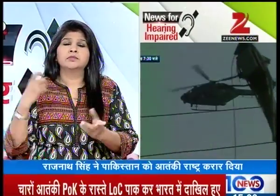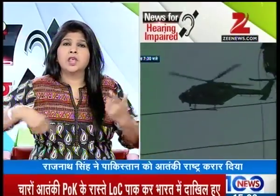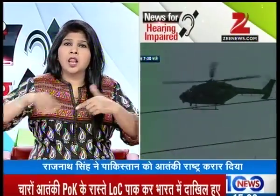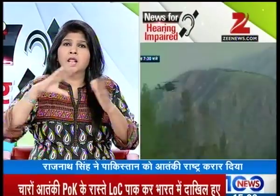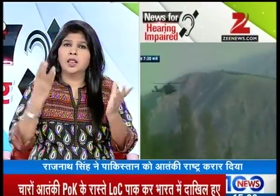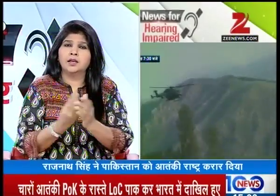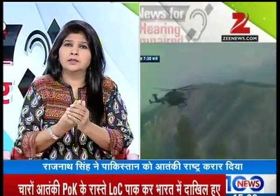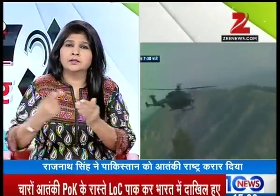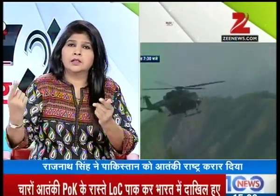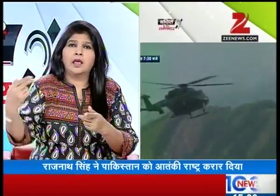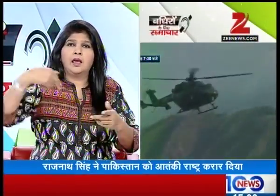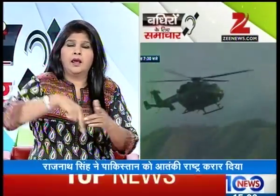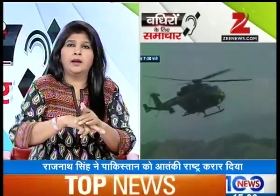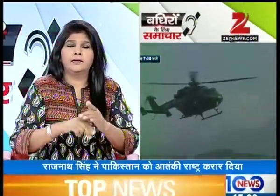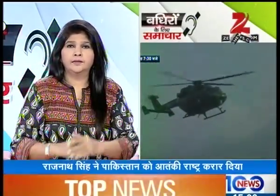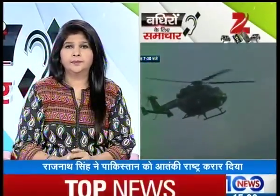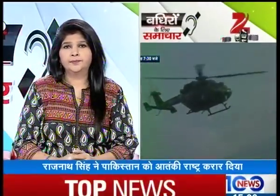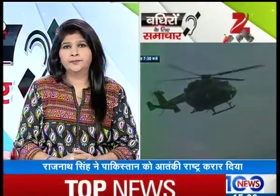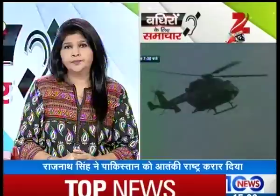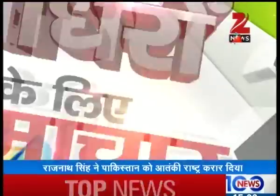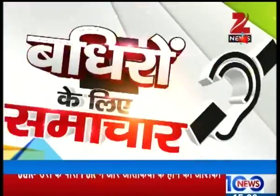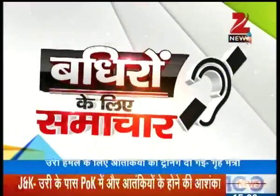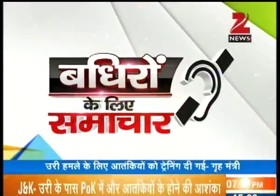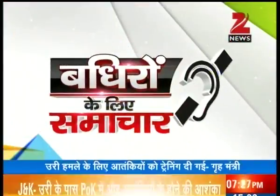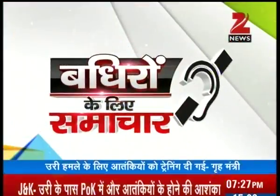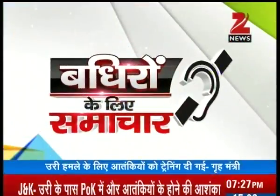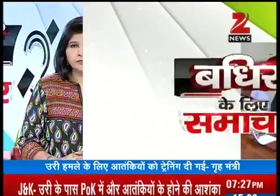अत्याधुनिक उपकरणों से लैस थे।